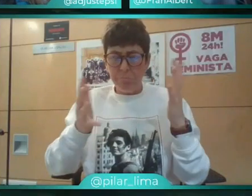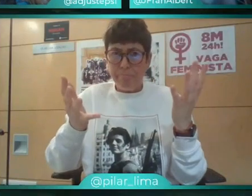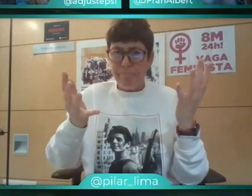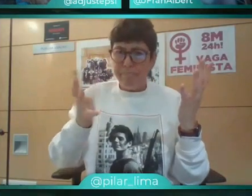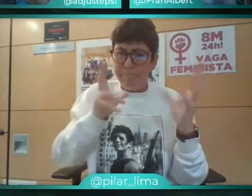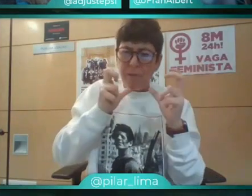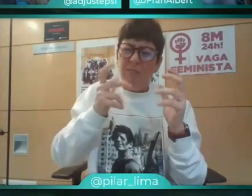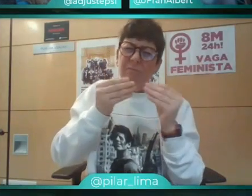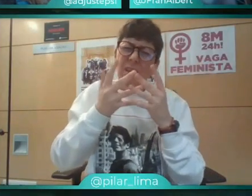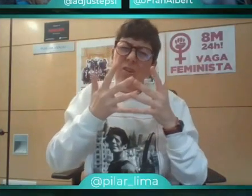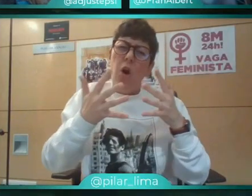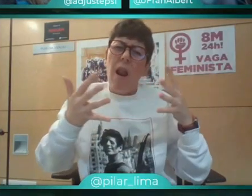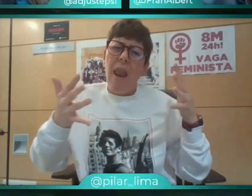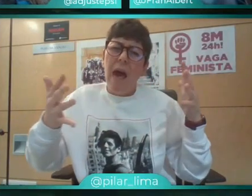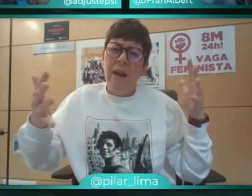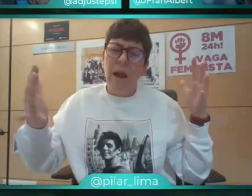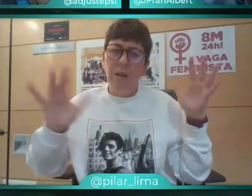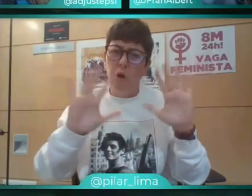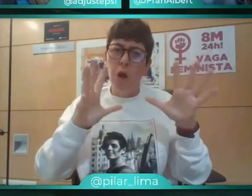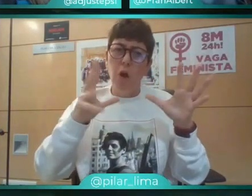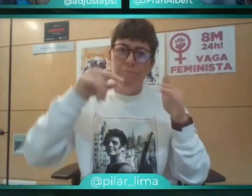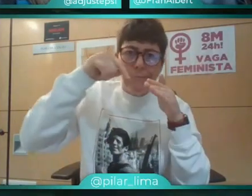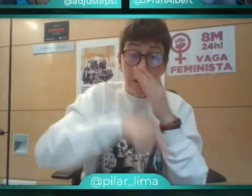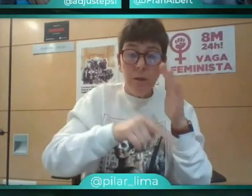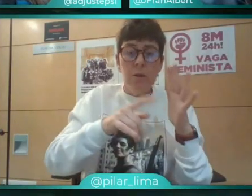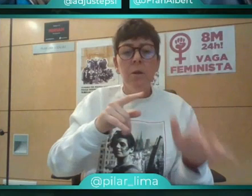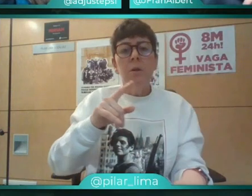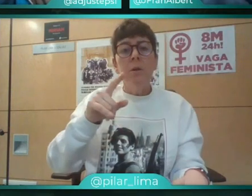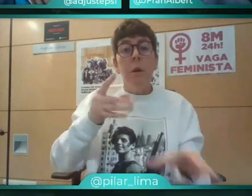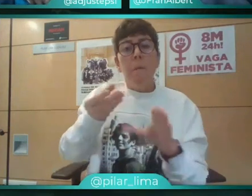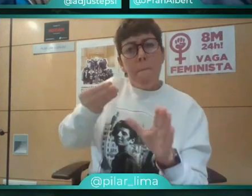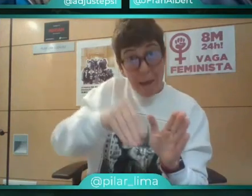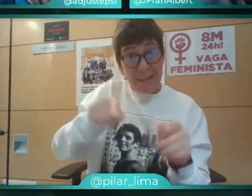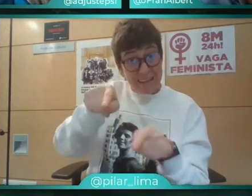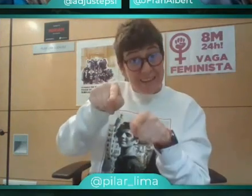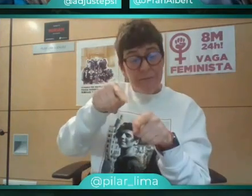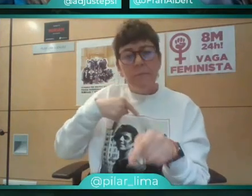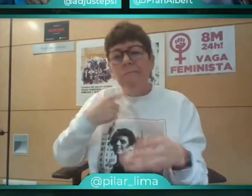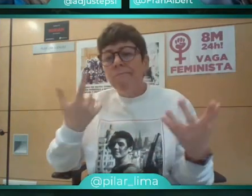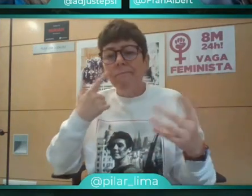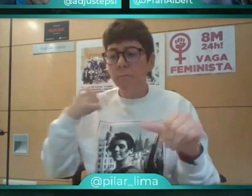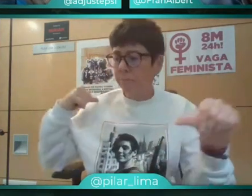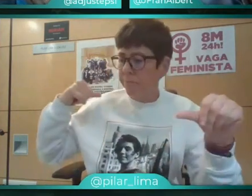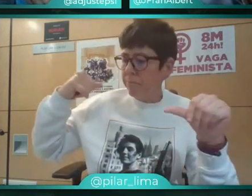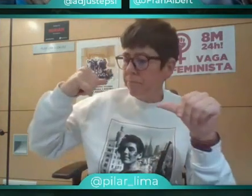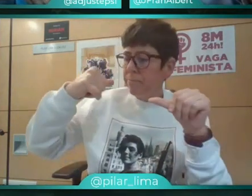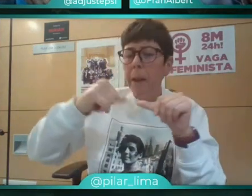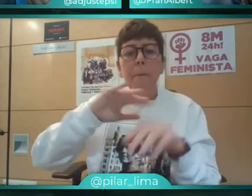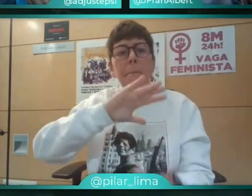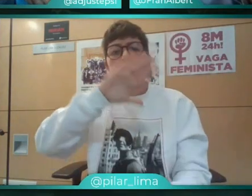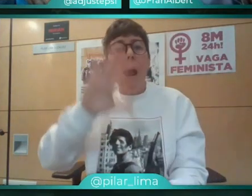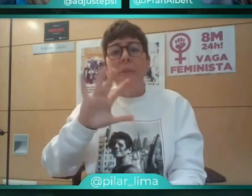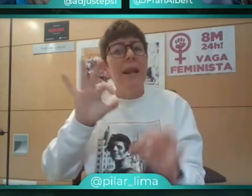el ámbito laboral con el ámbito educativo es una historia larga la educación de las personas sordas en las que ahora no quiero andar